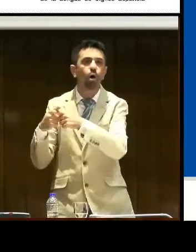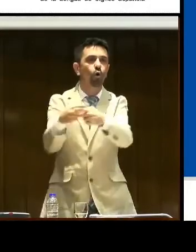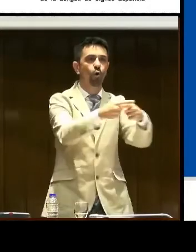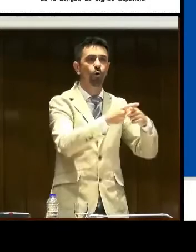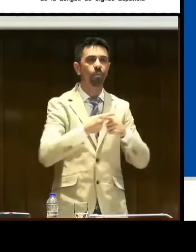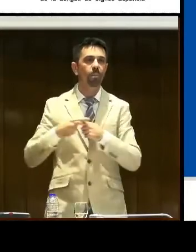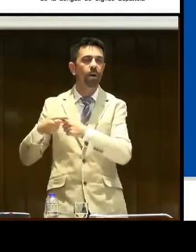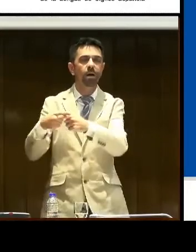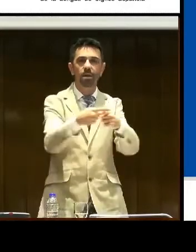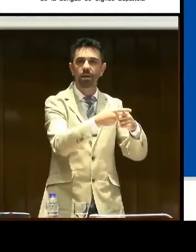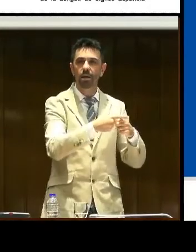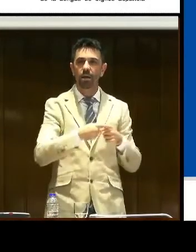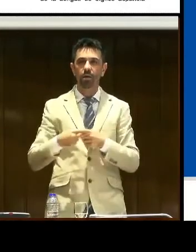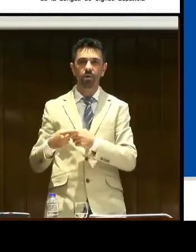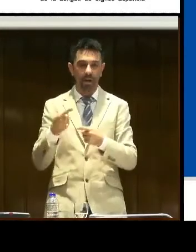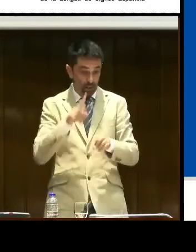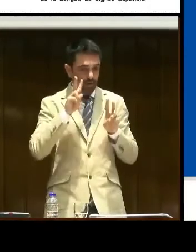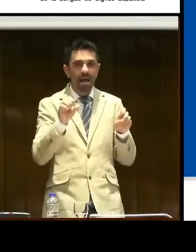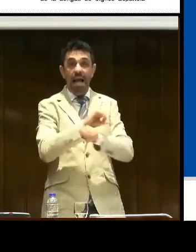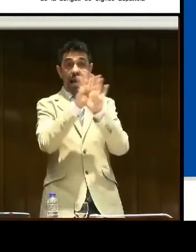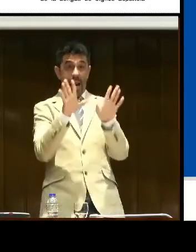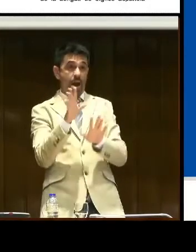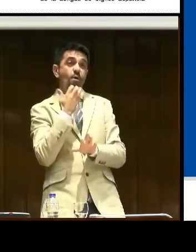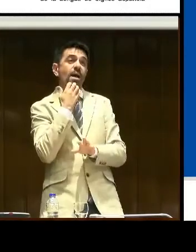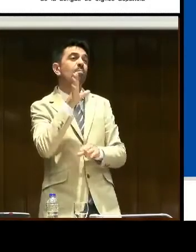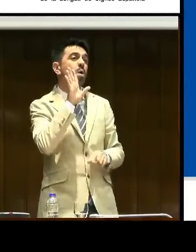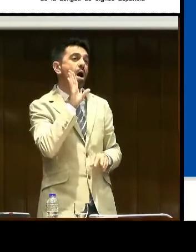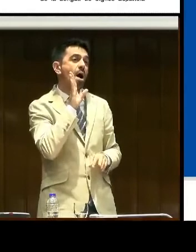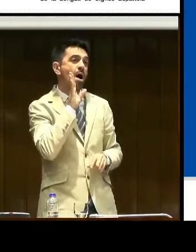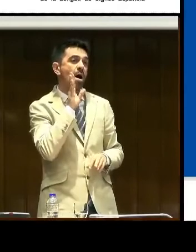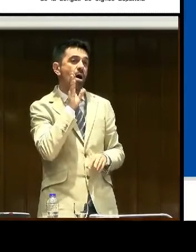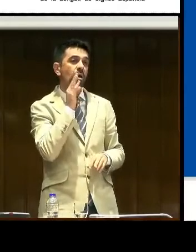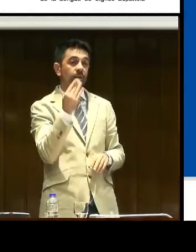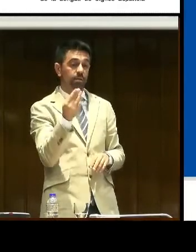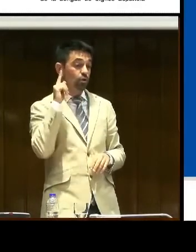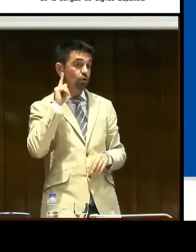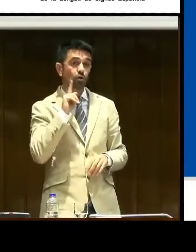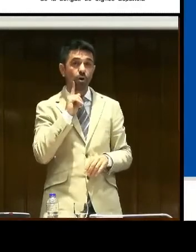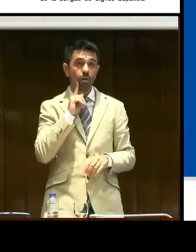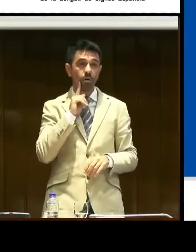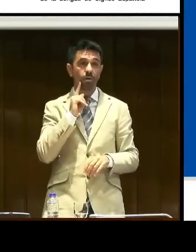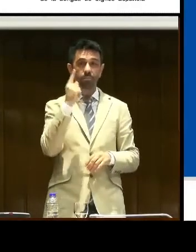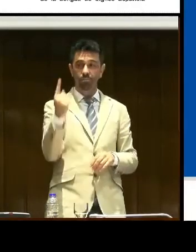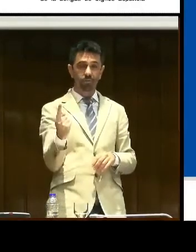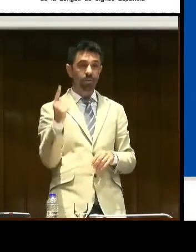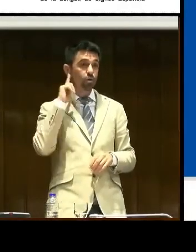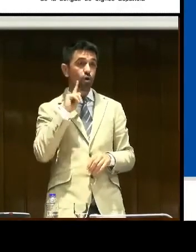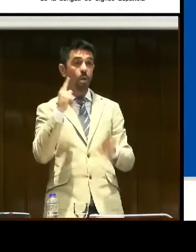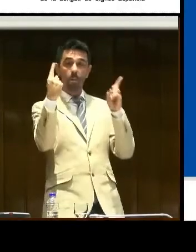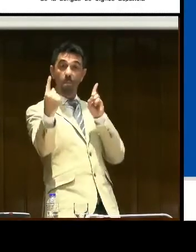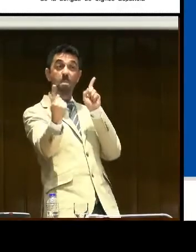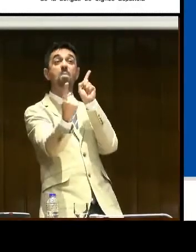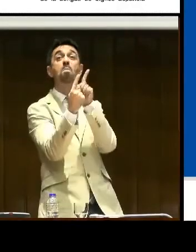evidencia cuando dos niños sordos se encuentran. La visibilidad de los signos, la posibilidad de